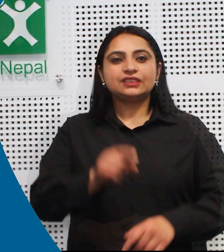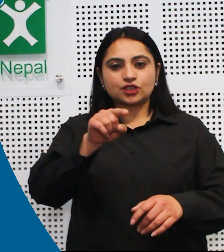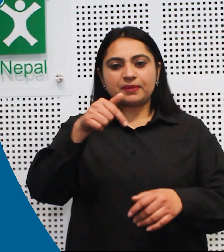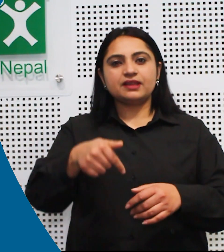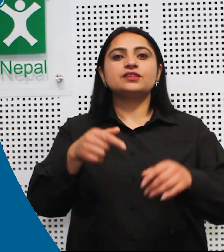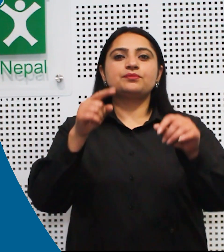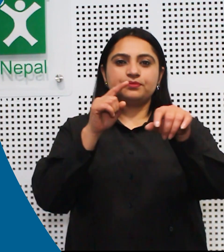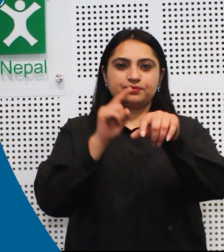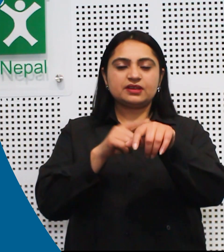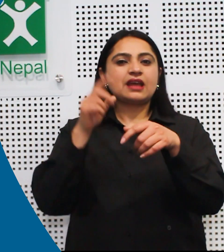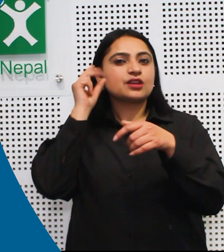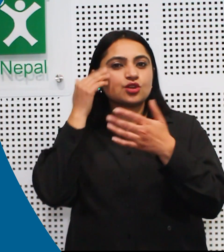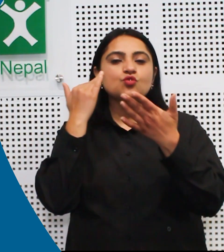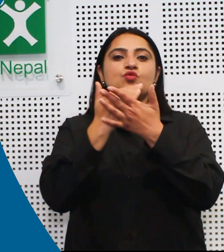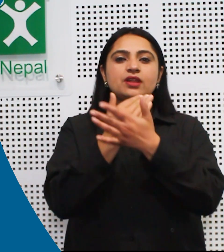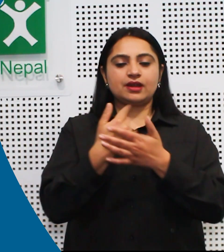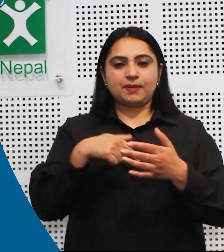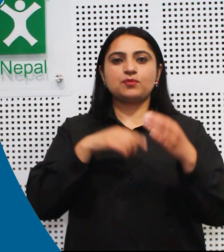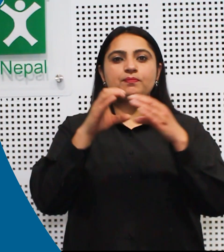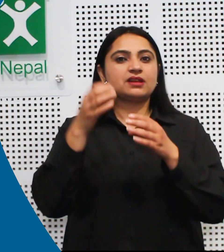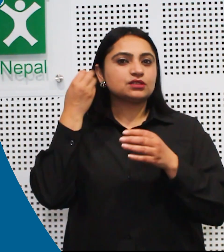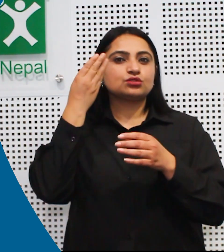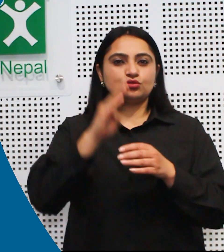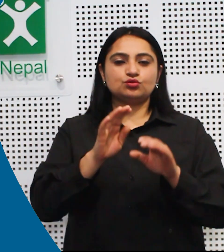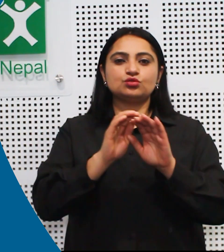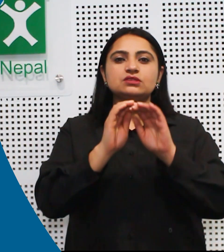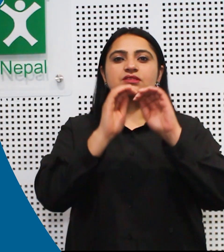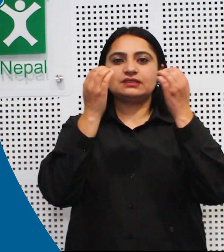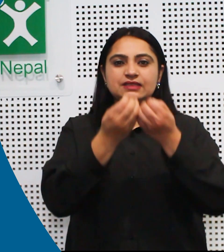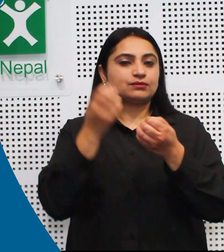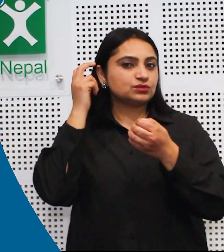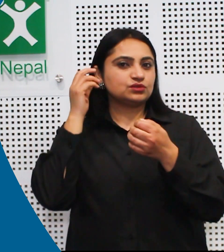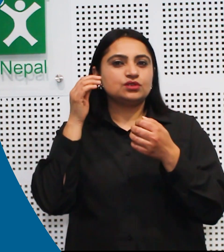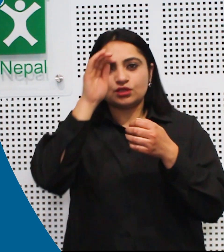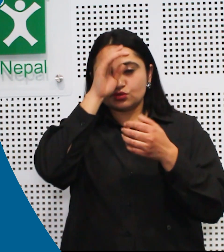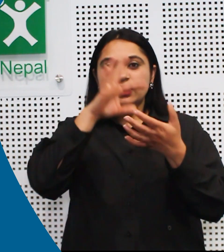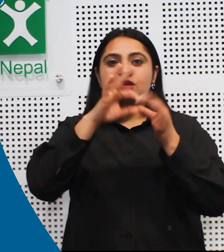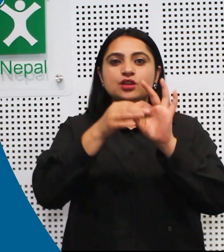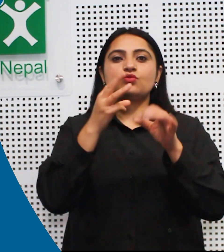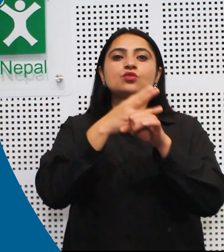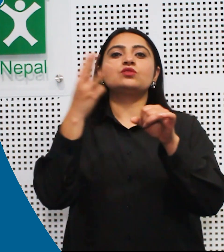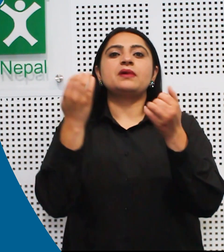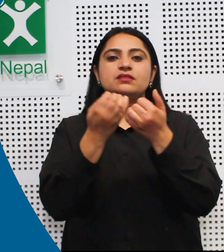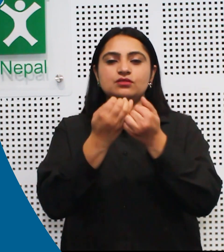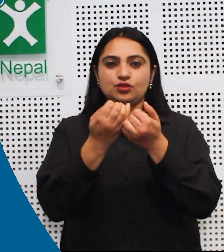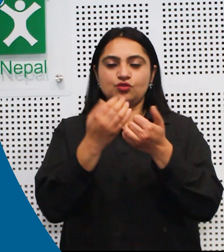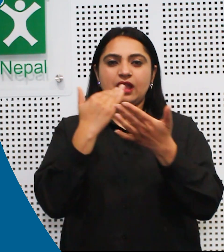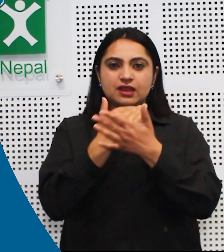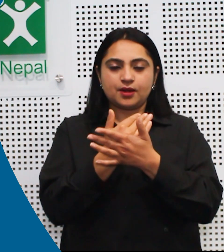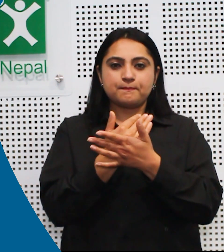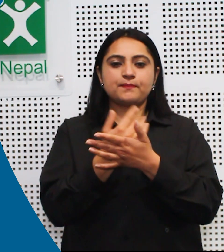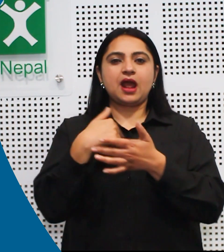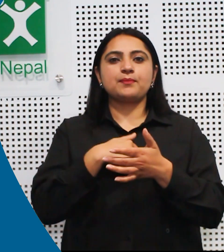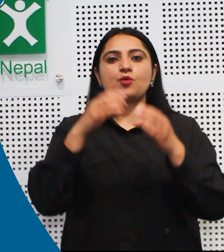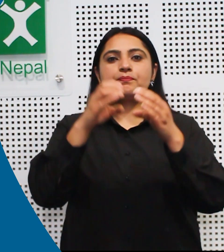तपाईँ यति बेला रेडियो कार्यक्रम हाम्रो पालिका सुन्दै हुनुहुन्छ। सामुदायिक सूचना नेटवर्क CIN-ले उत्पादन तथा प्रसारण गरिरहेको